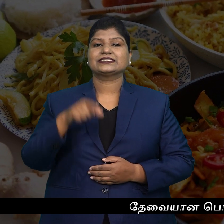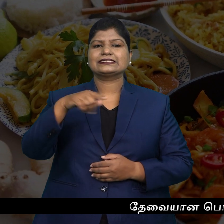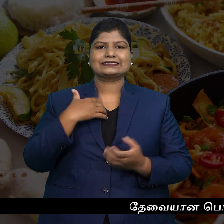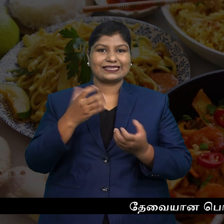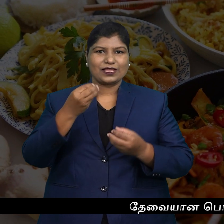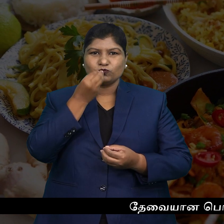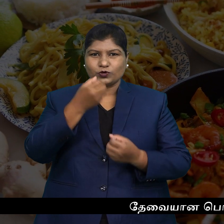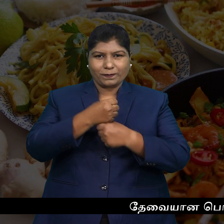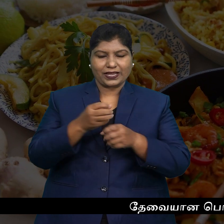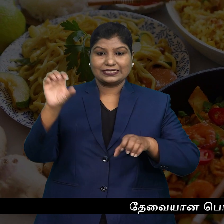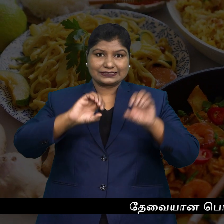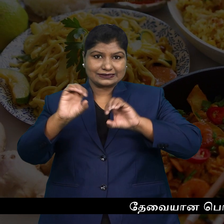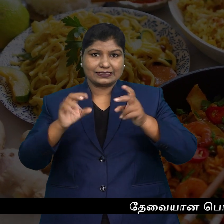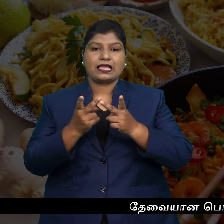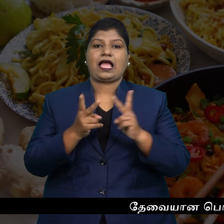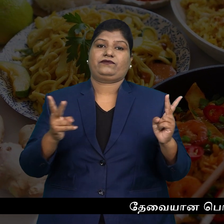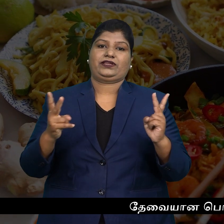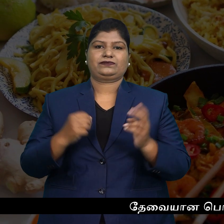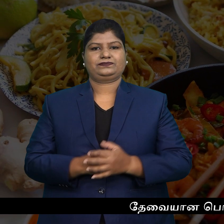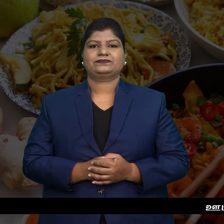தேவையான பொருட்கள்,